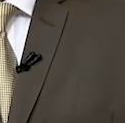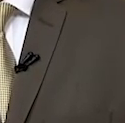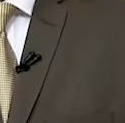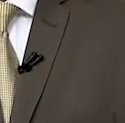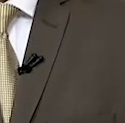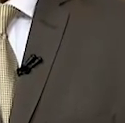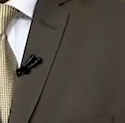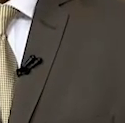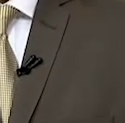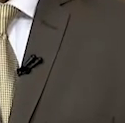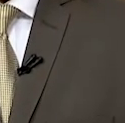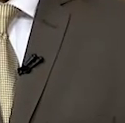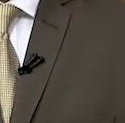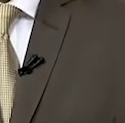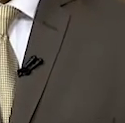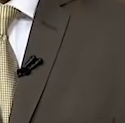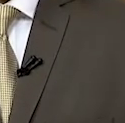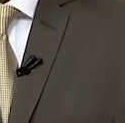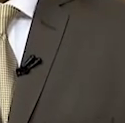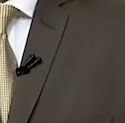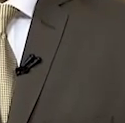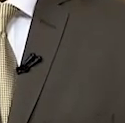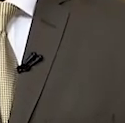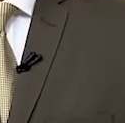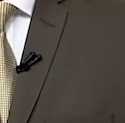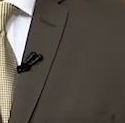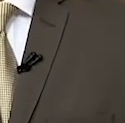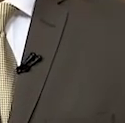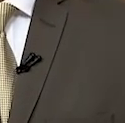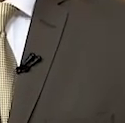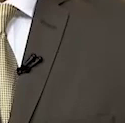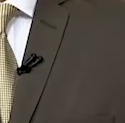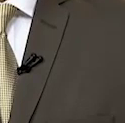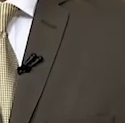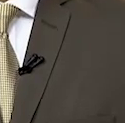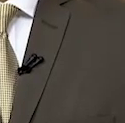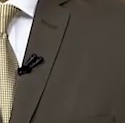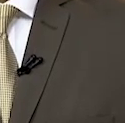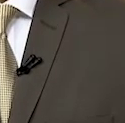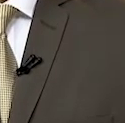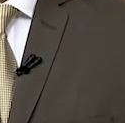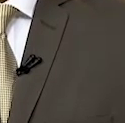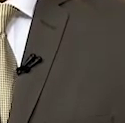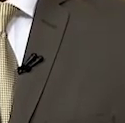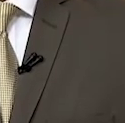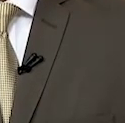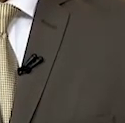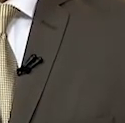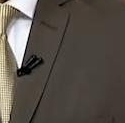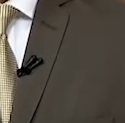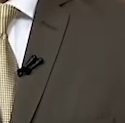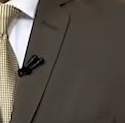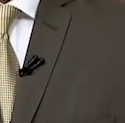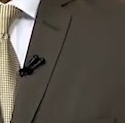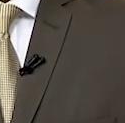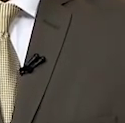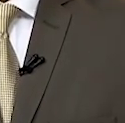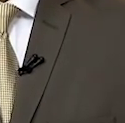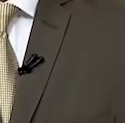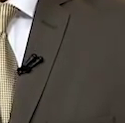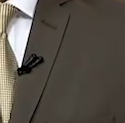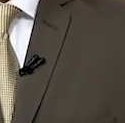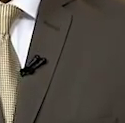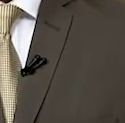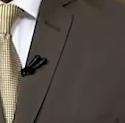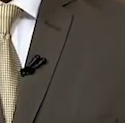estão 95%, até mais de 95%, de todos os empregados com carteira assinada no Brasil. Toda a massa salarial